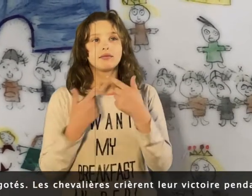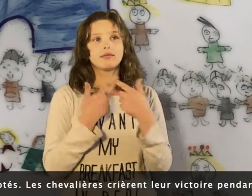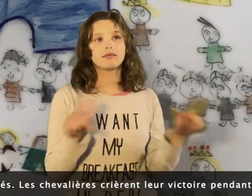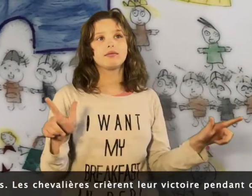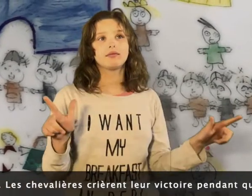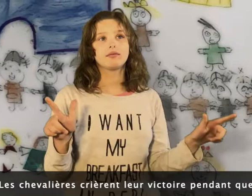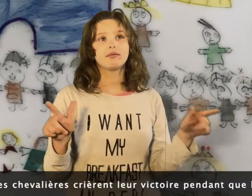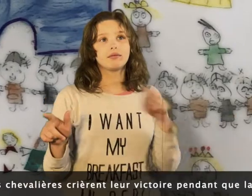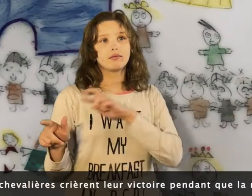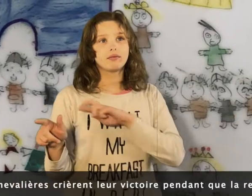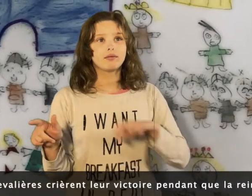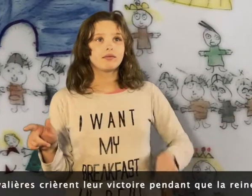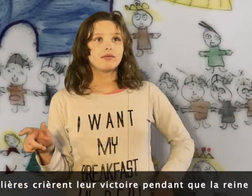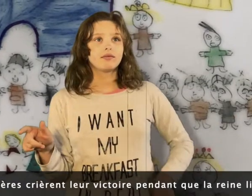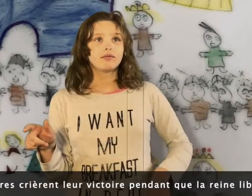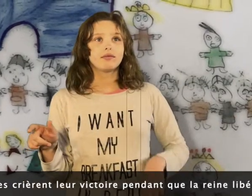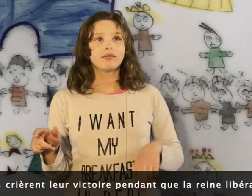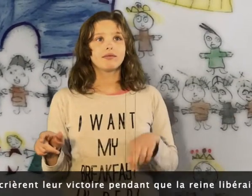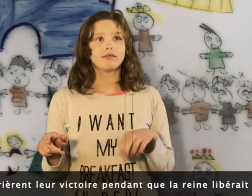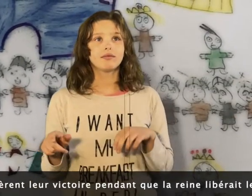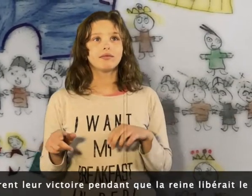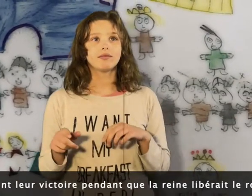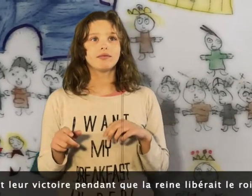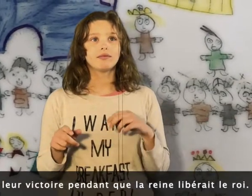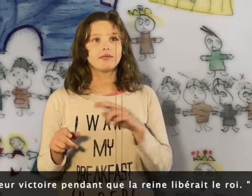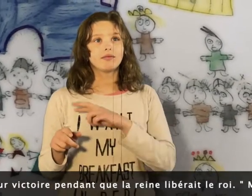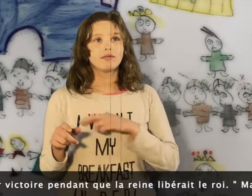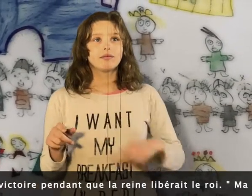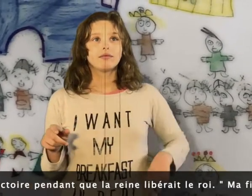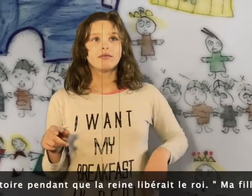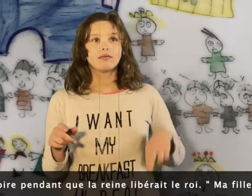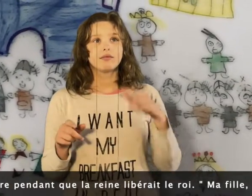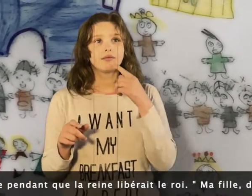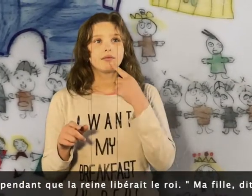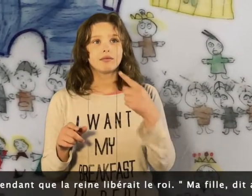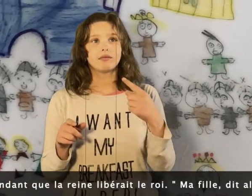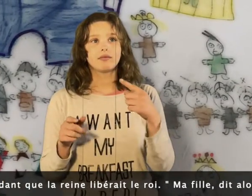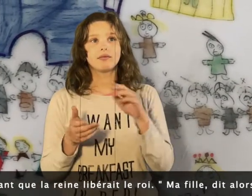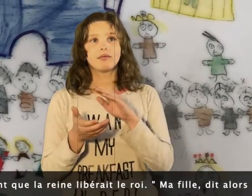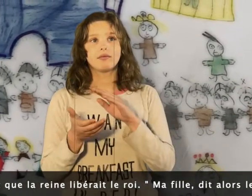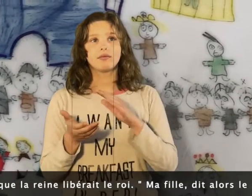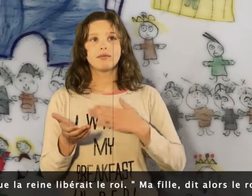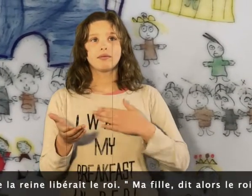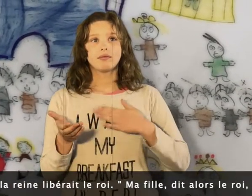Les chevalières crièrent leur victoire pendant que la reine libérait le roi.